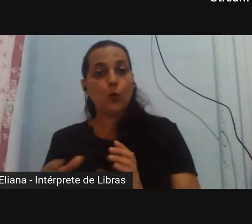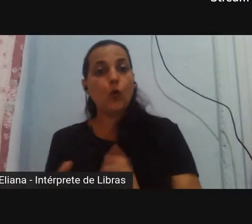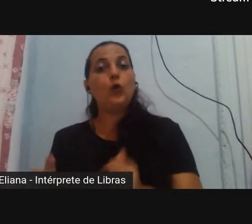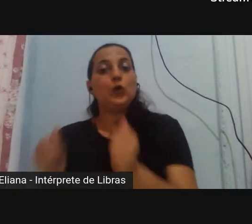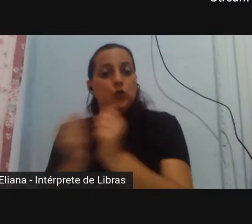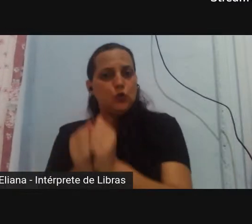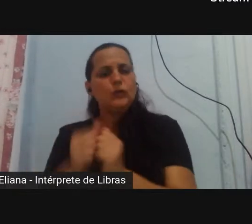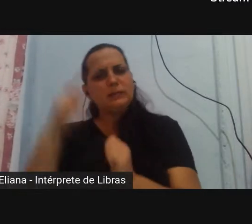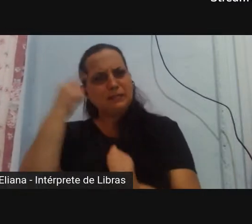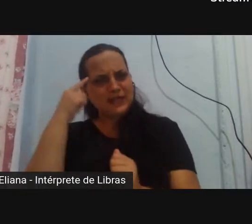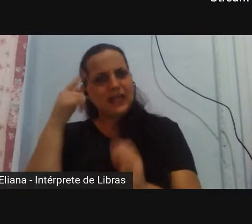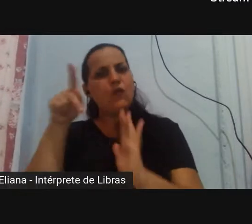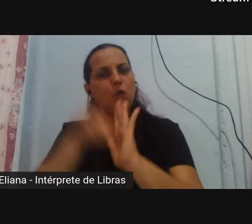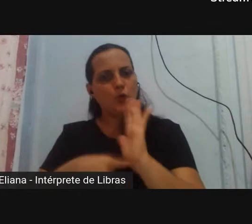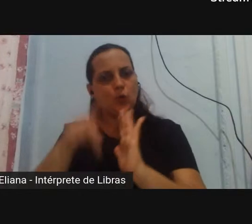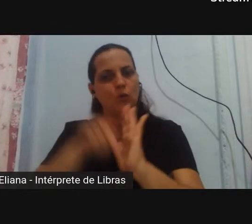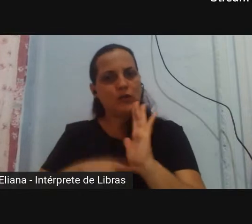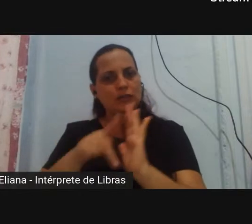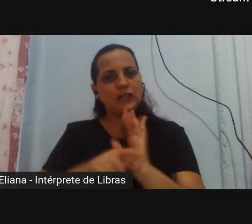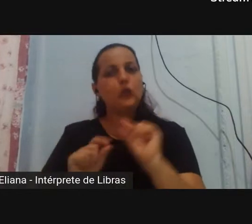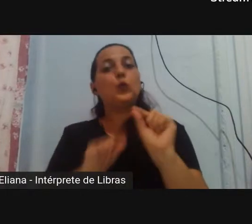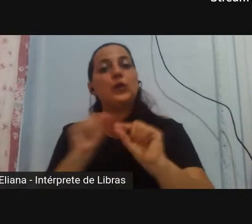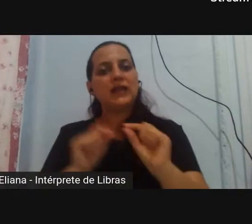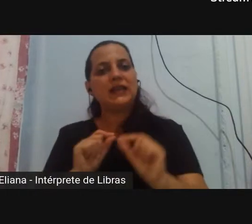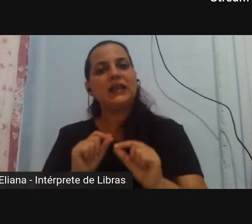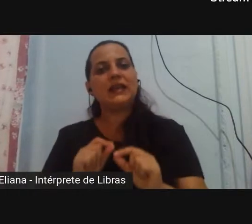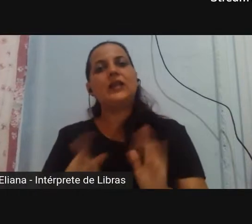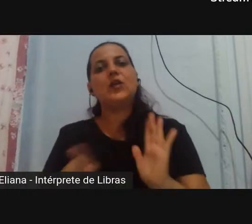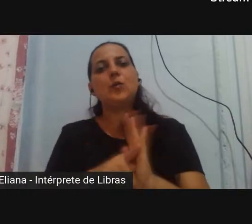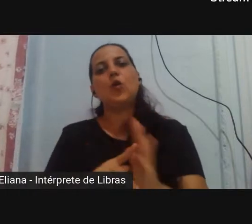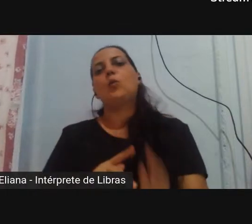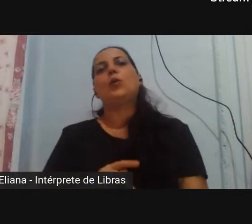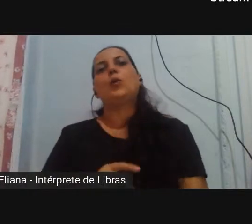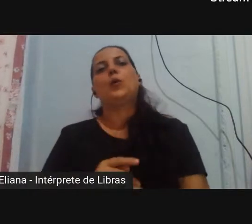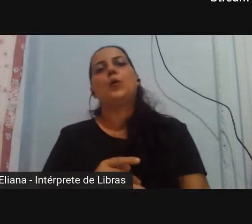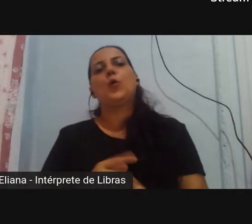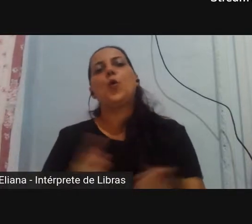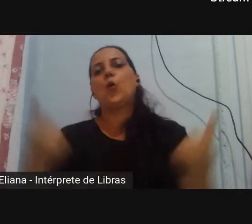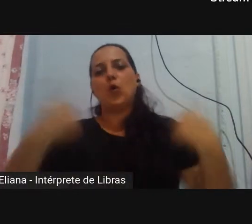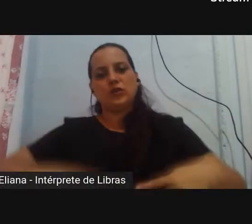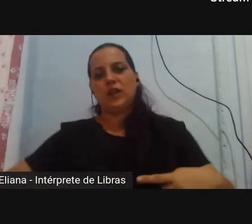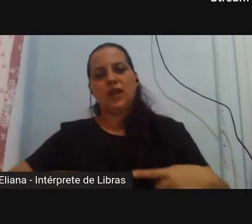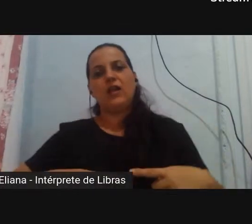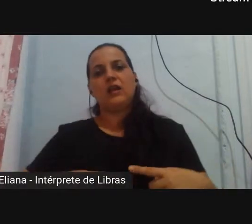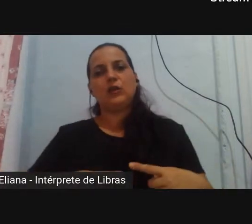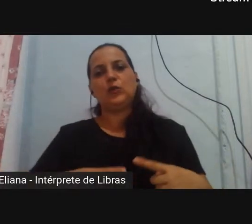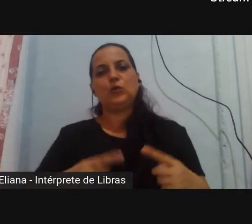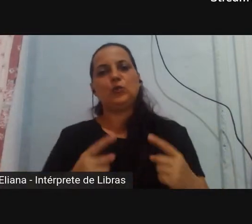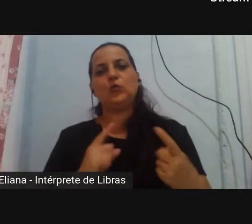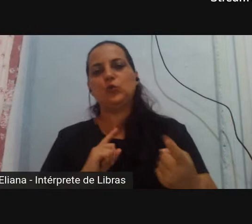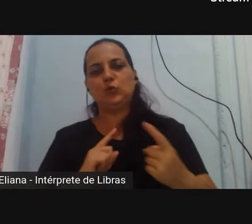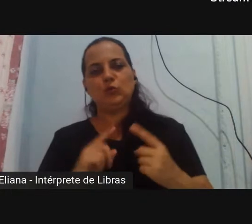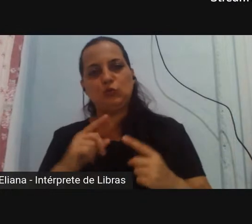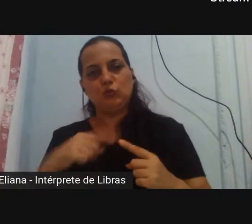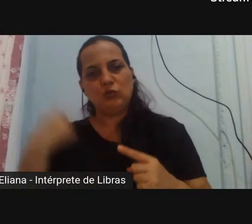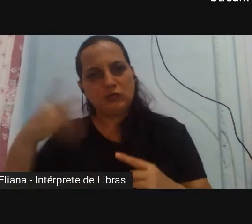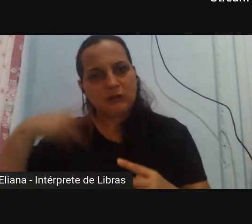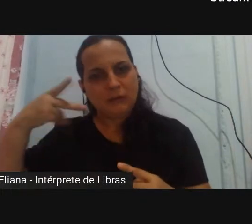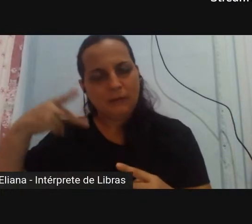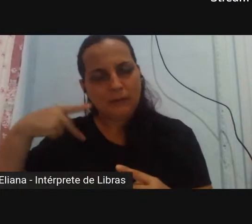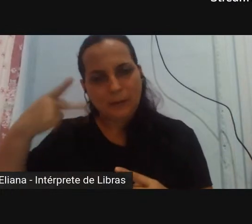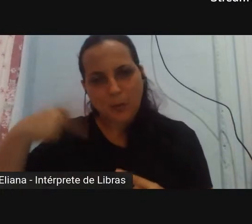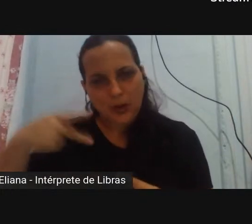projeto progressista de esquerda, ou vinculados ao Partido dos Trabalhadores, ou